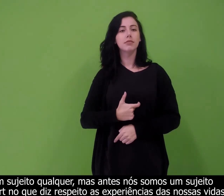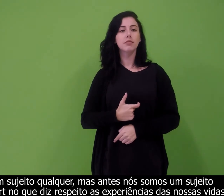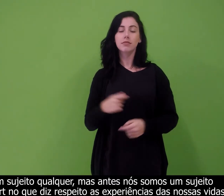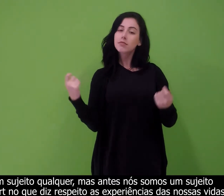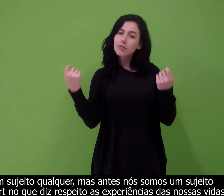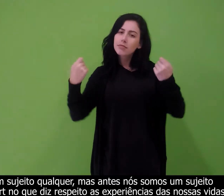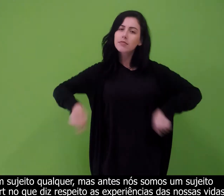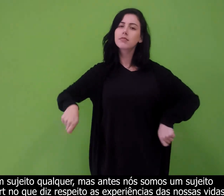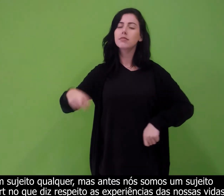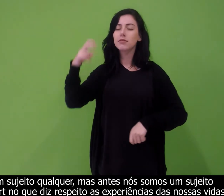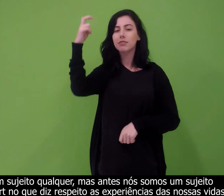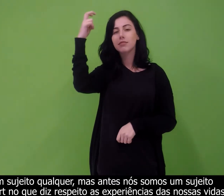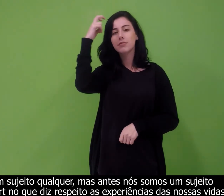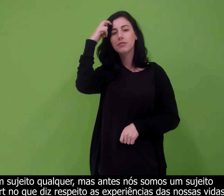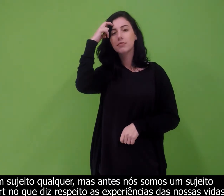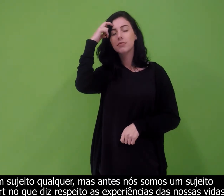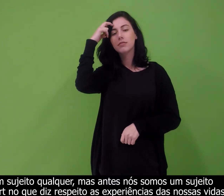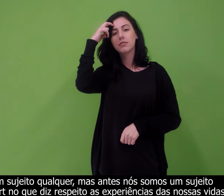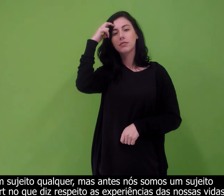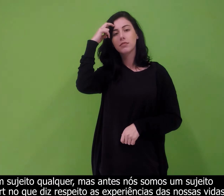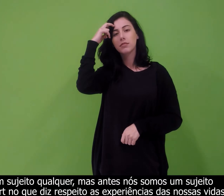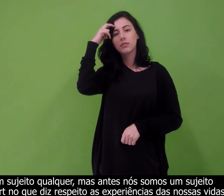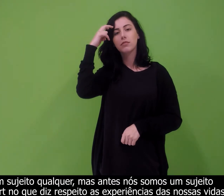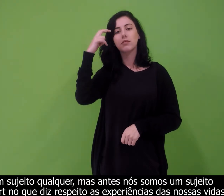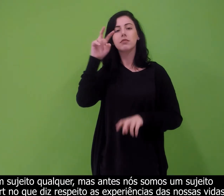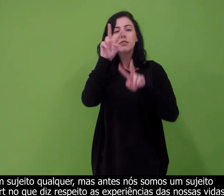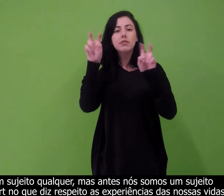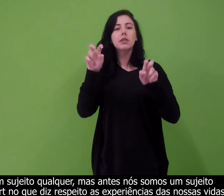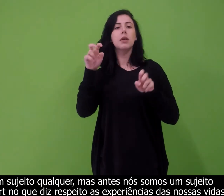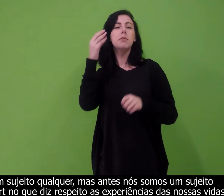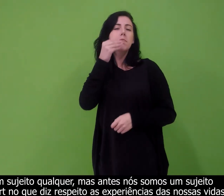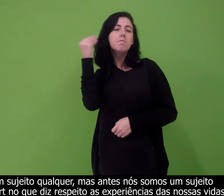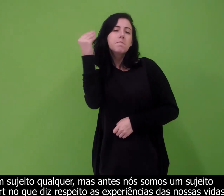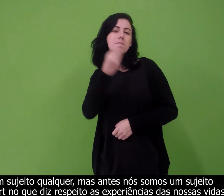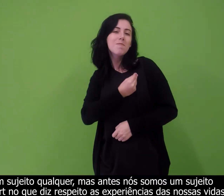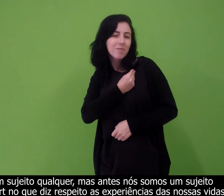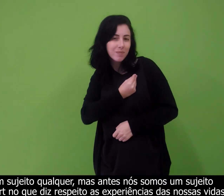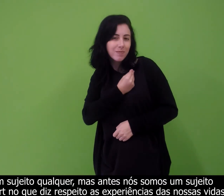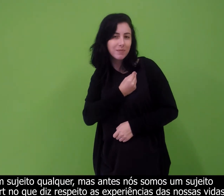sujeito expert no que diz respeito à experiência das nossas vidas.